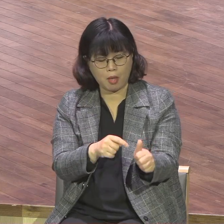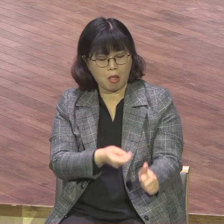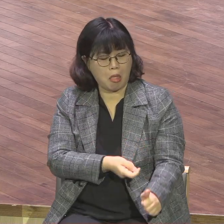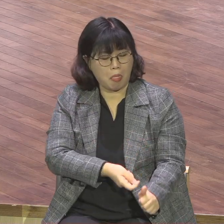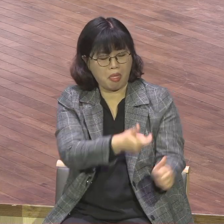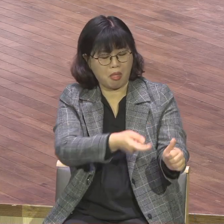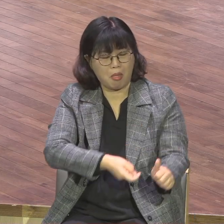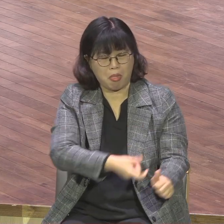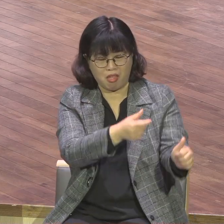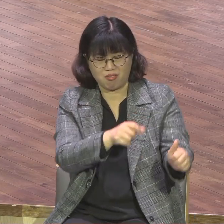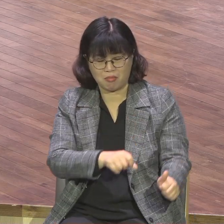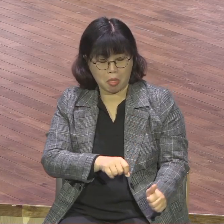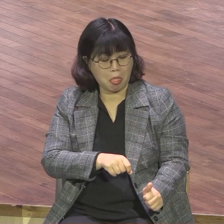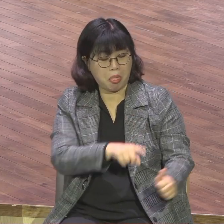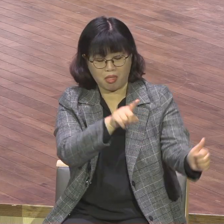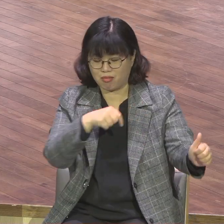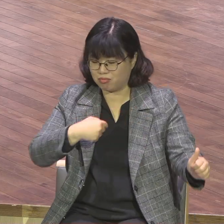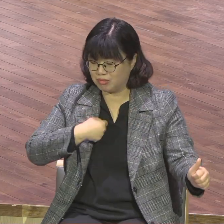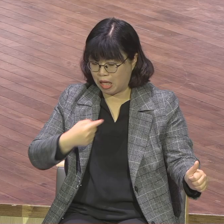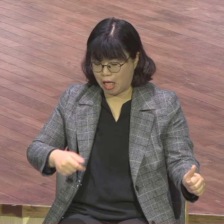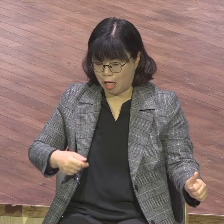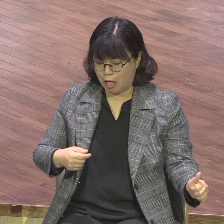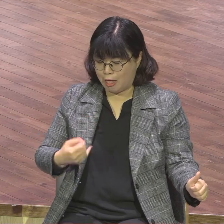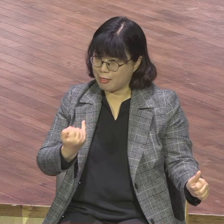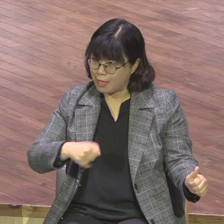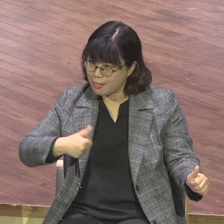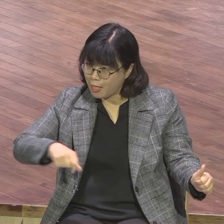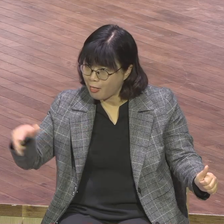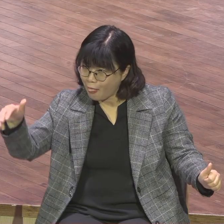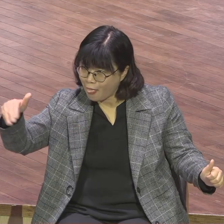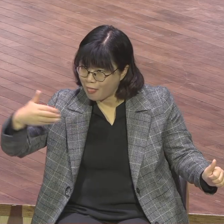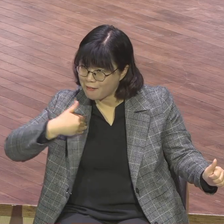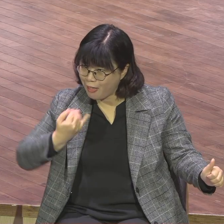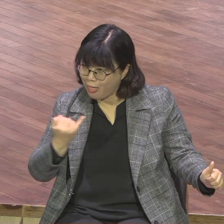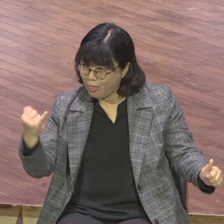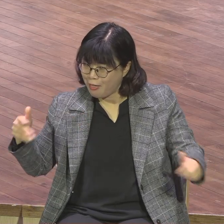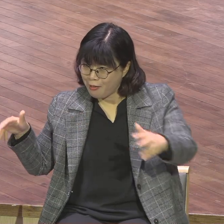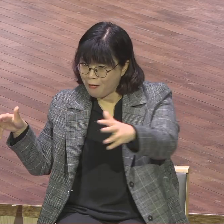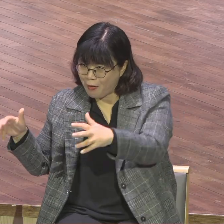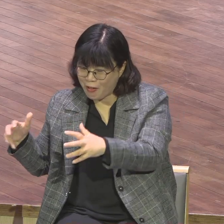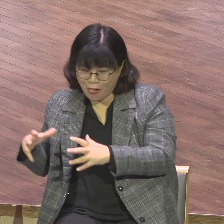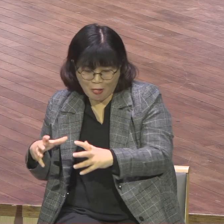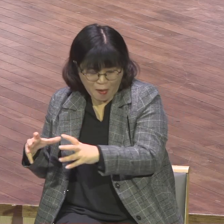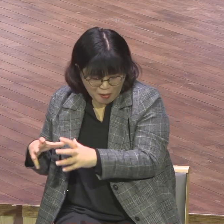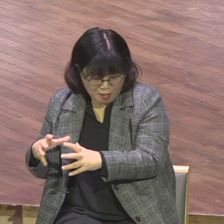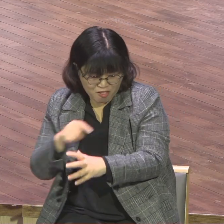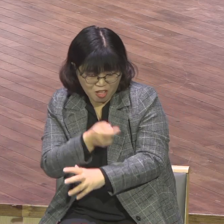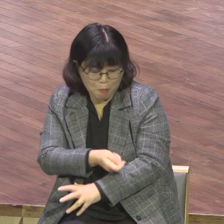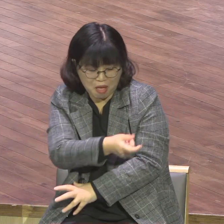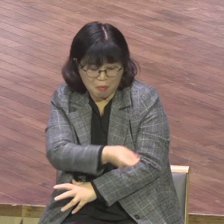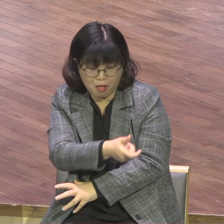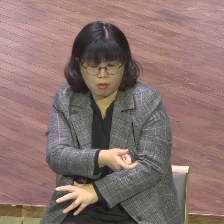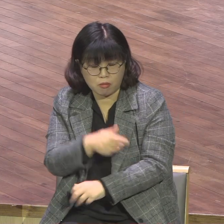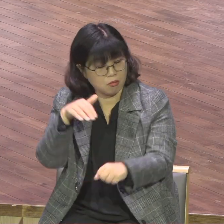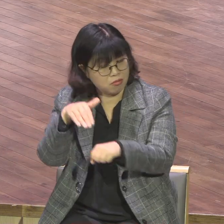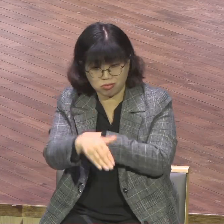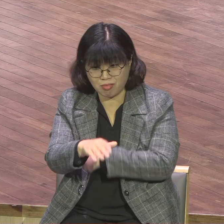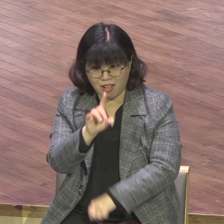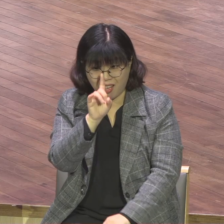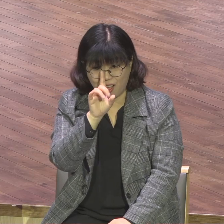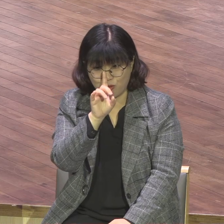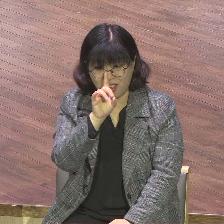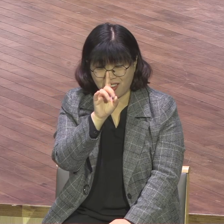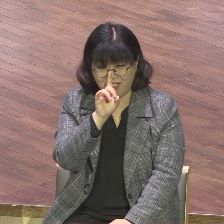그러니까 이 남편의 권위를 세워주는 것이 아내의 책임인데 반대로예요, 반대로. 그럼 어떤